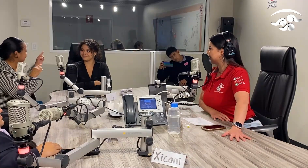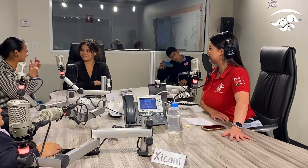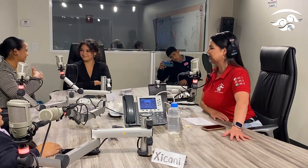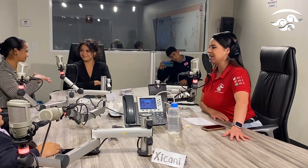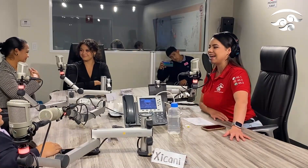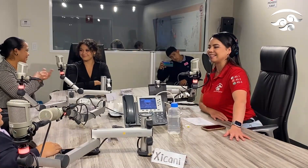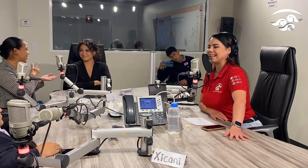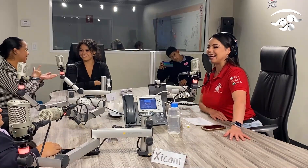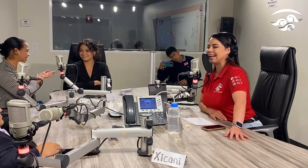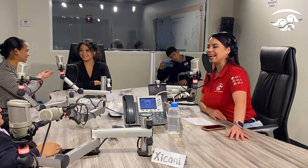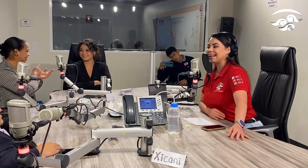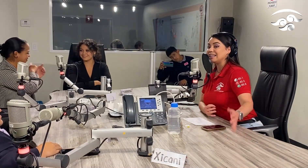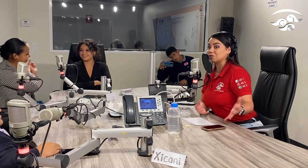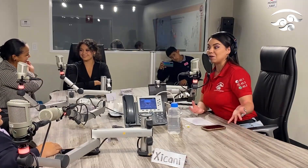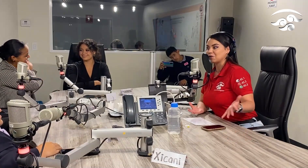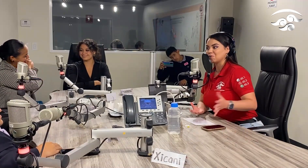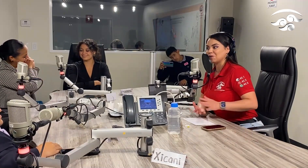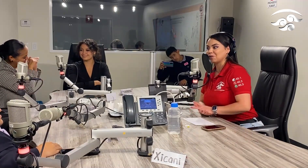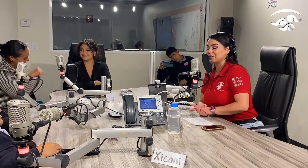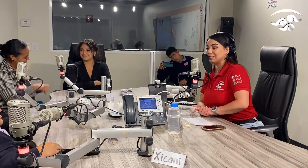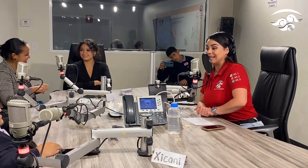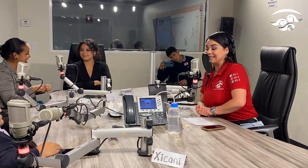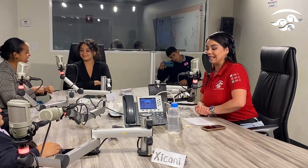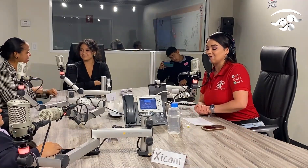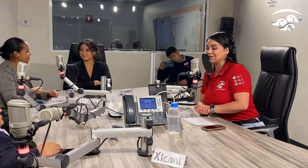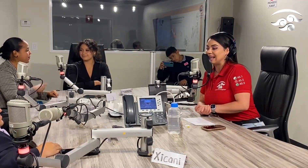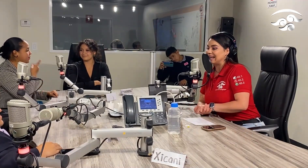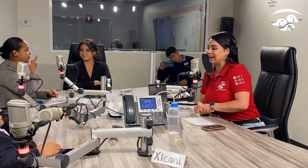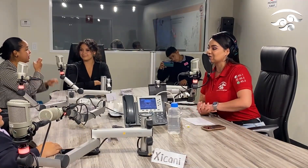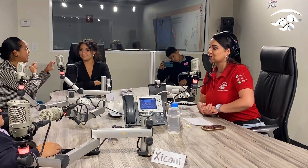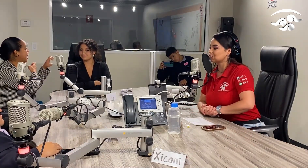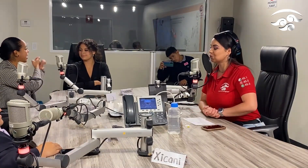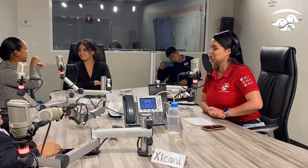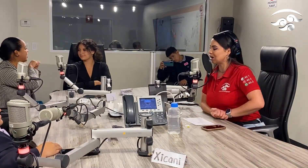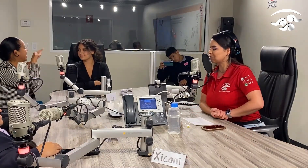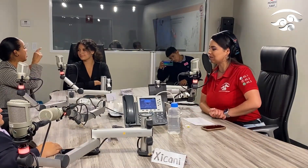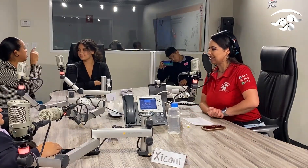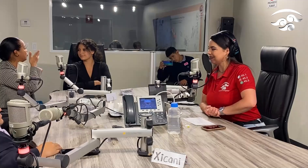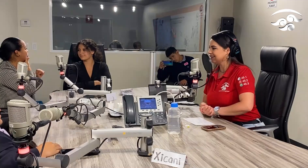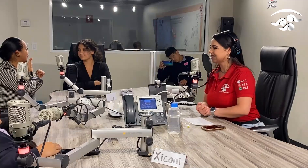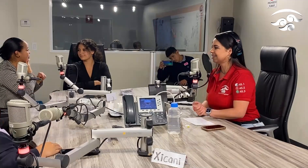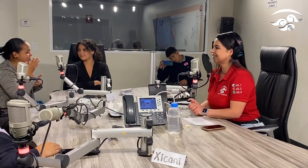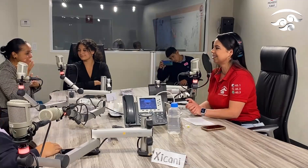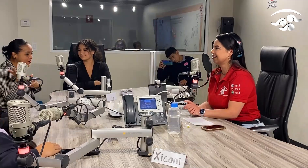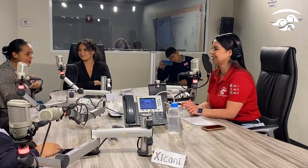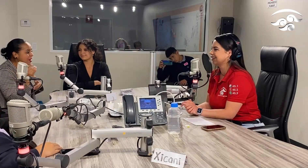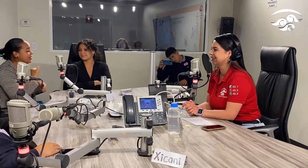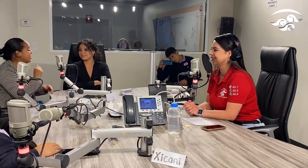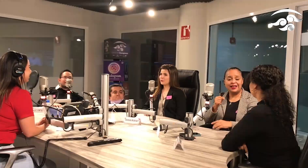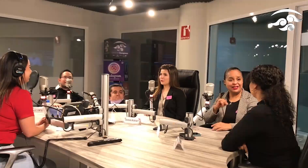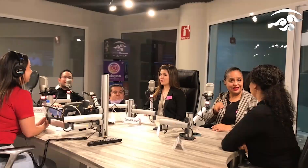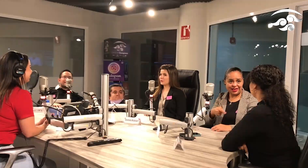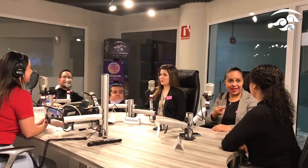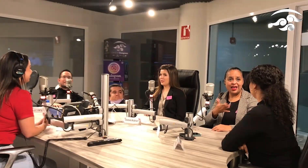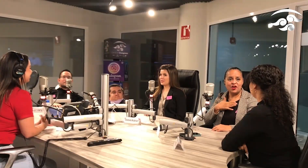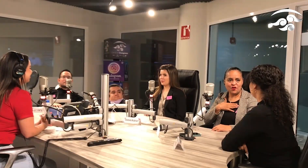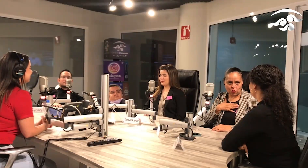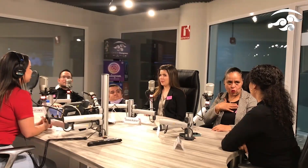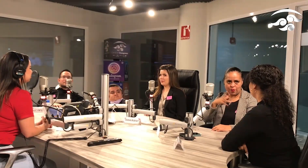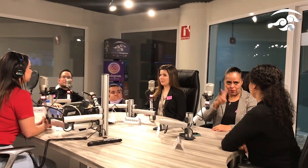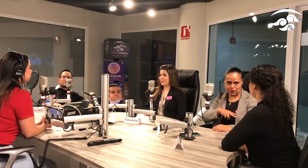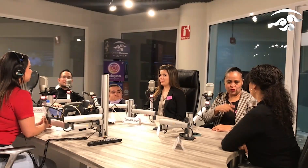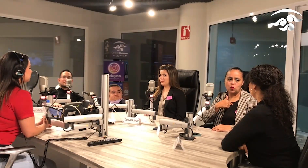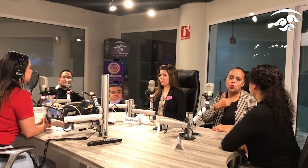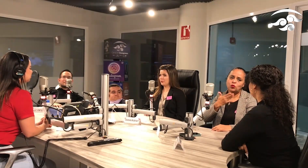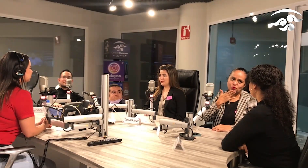hayan venido hasta acá. Y sobre todo, bueno, de estados tan lejanos como Sonora, ¿no, Amairani? Así es, bueno, yo soy de